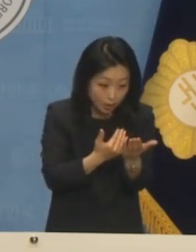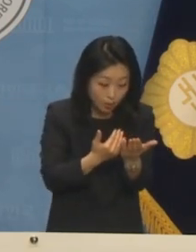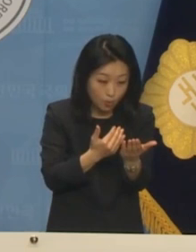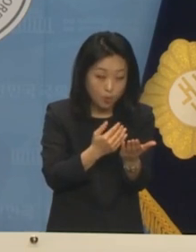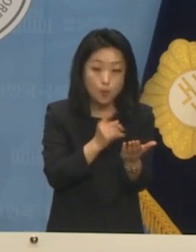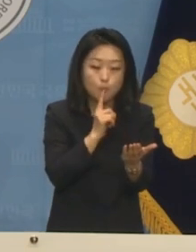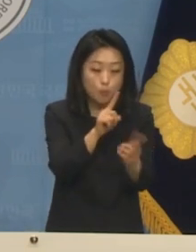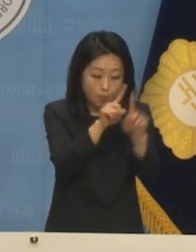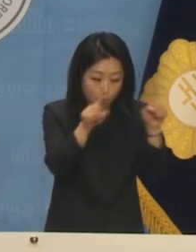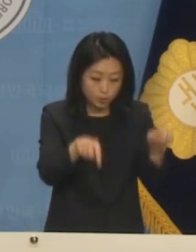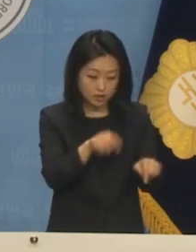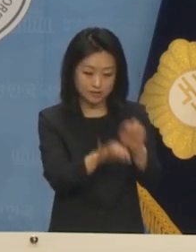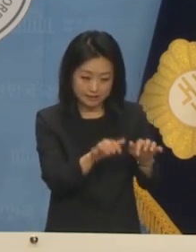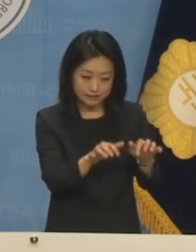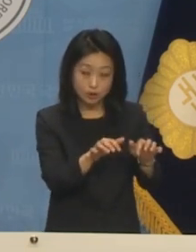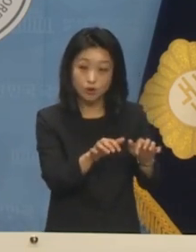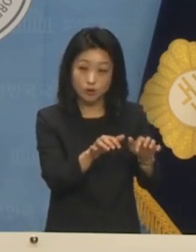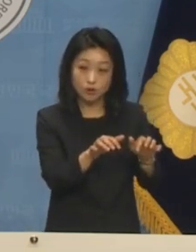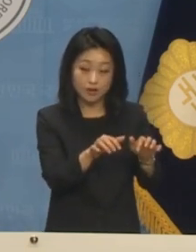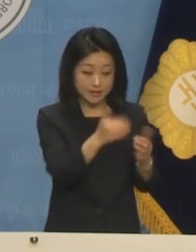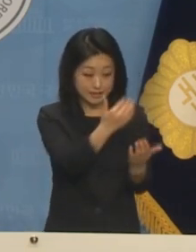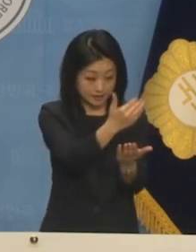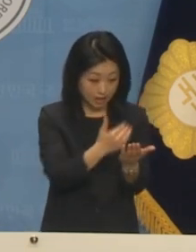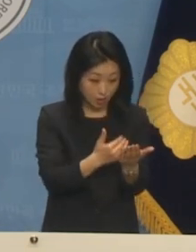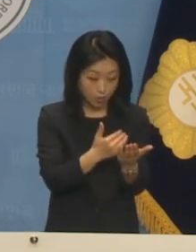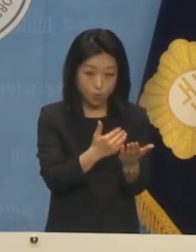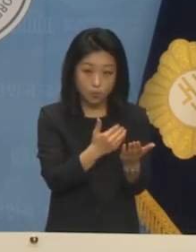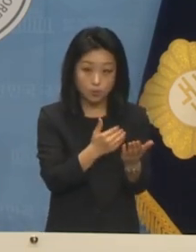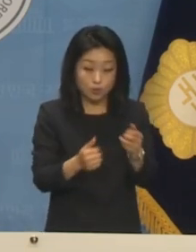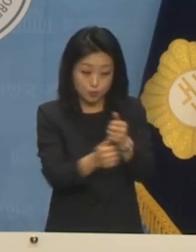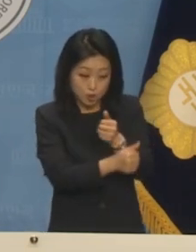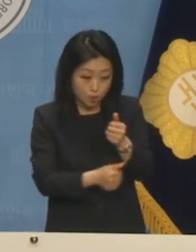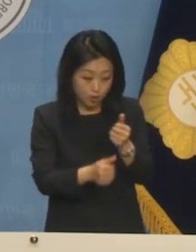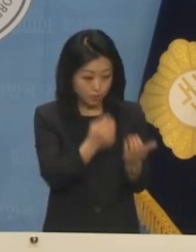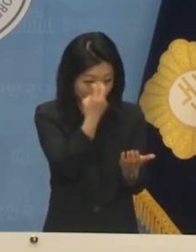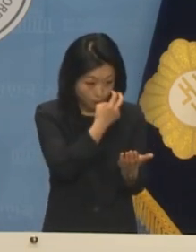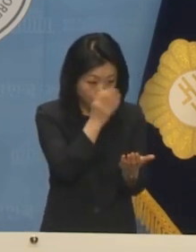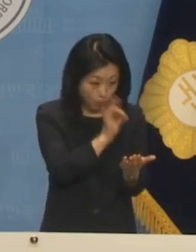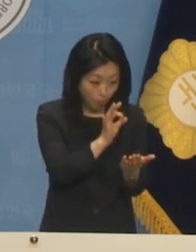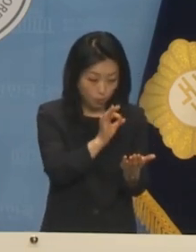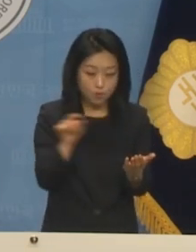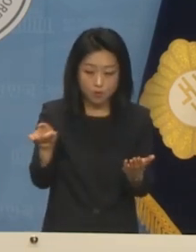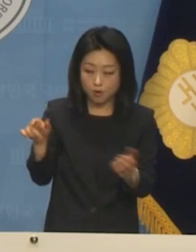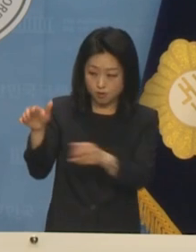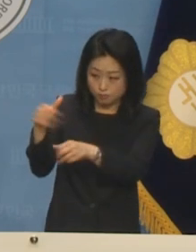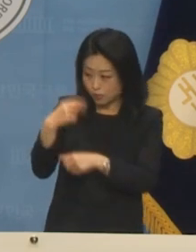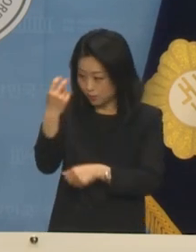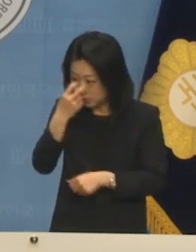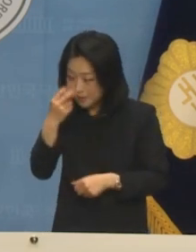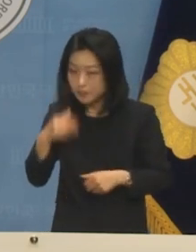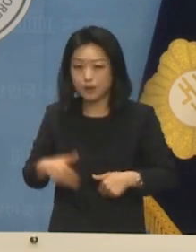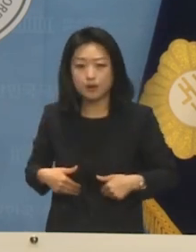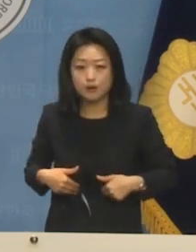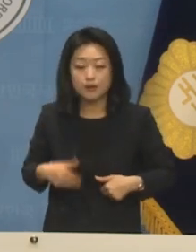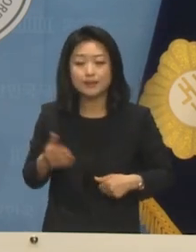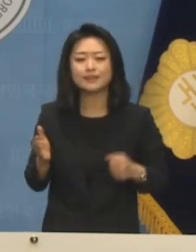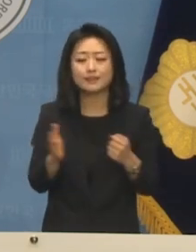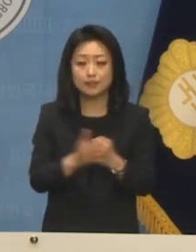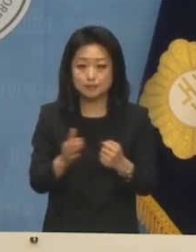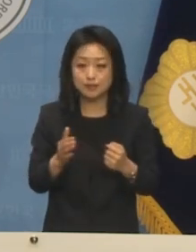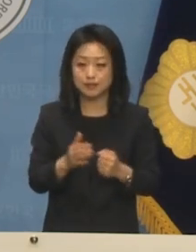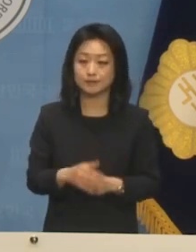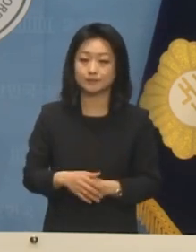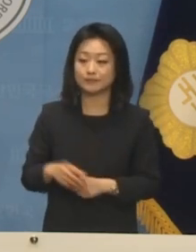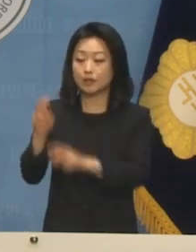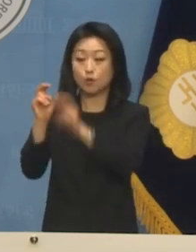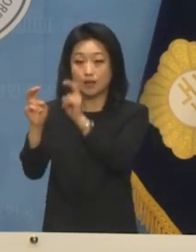조사 보고를 작성하고 공익 조사 보고서에 근거해서 신문을 하는 경우가 비일비재합니다. 따라서 사용자가